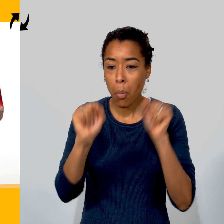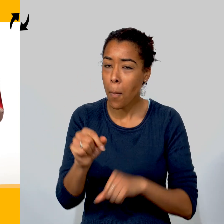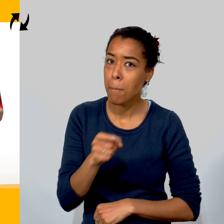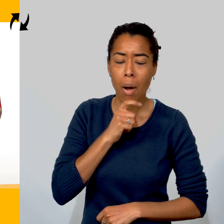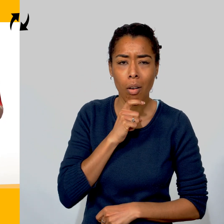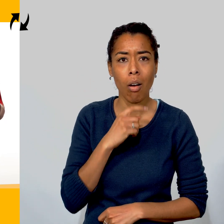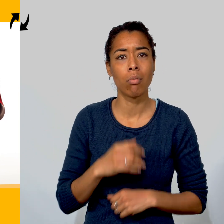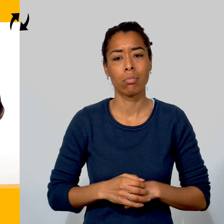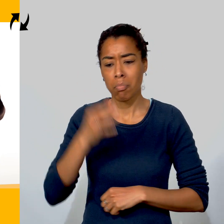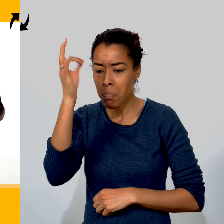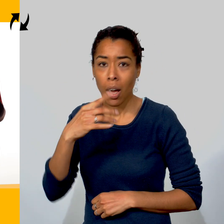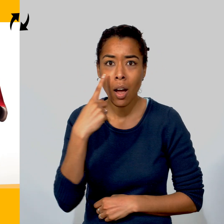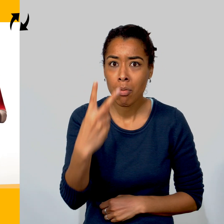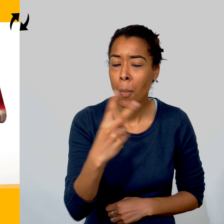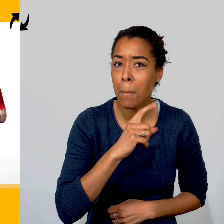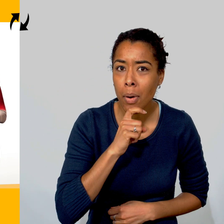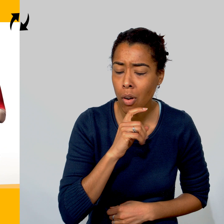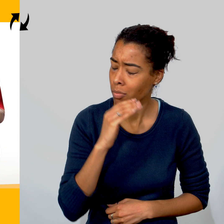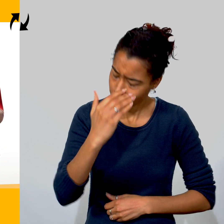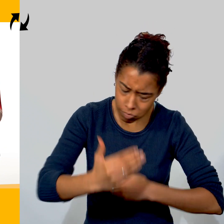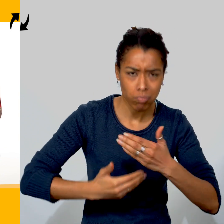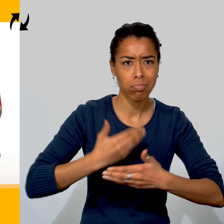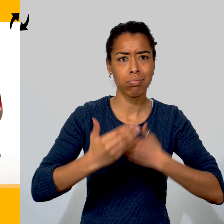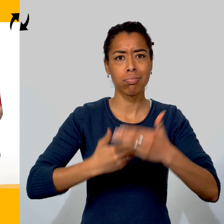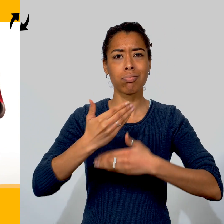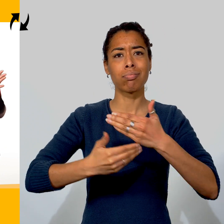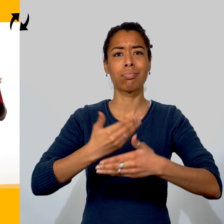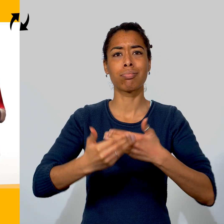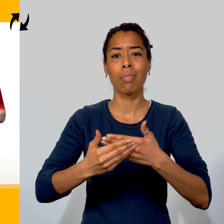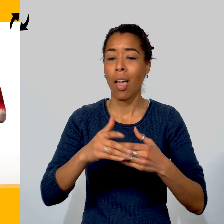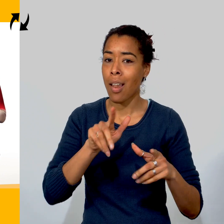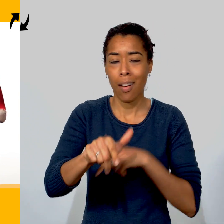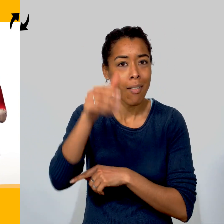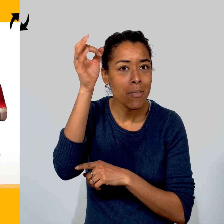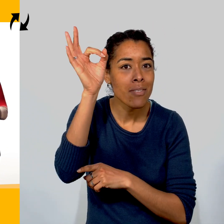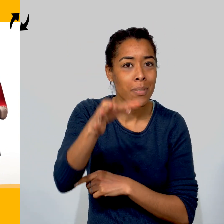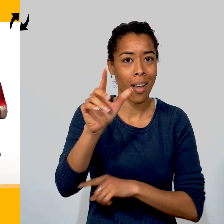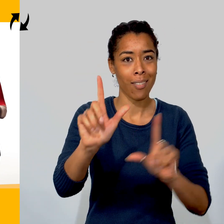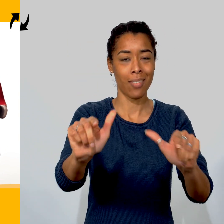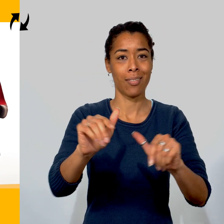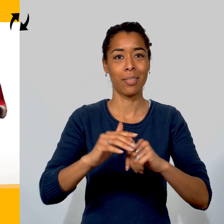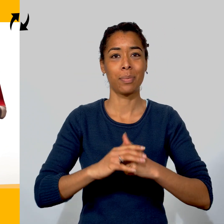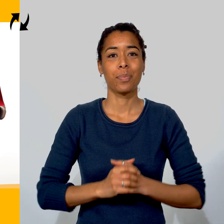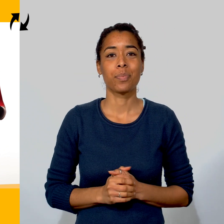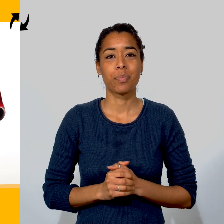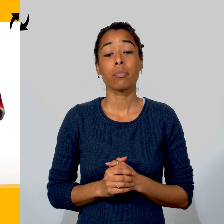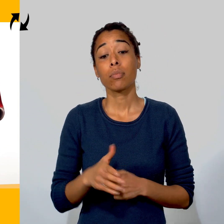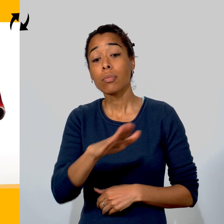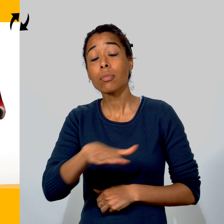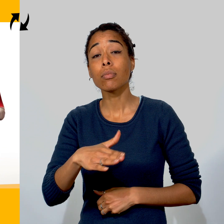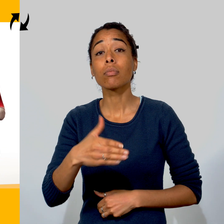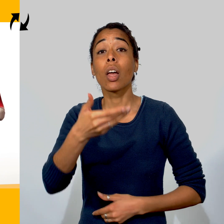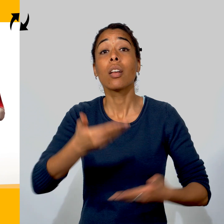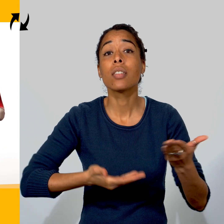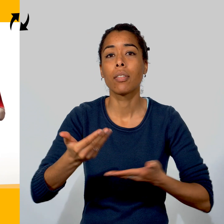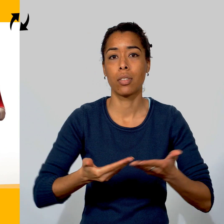n'a pas encore sonné, il est toujours temps de se mettre en marche pour voir le miracle jaillir dans nos vies. Je ne sais pas combien de temps les serviteurs ont mis